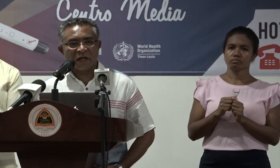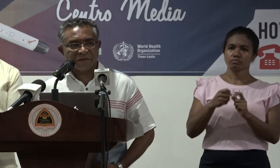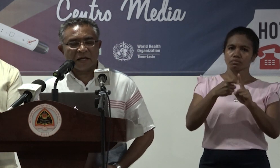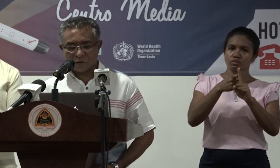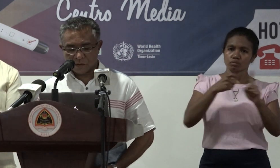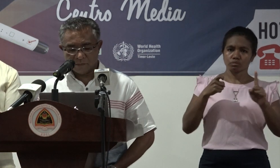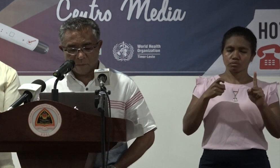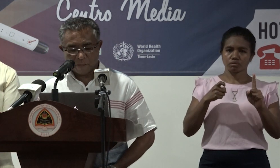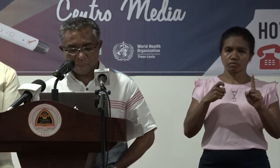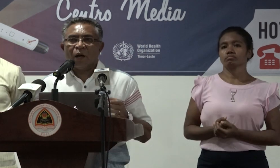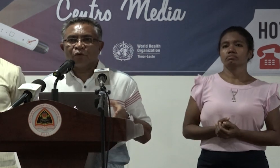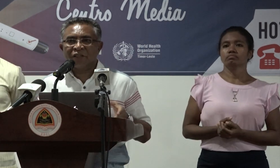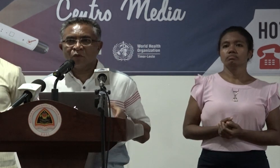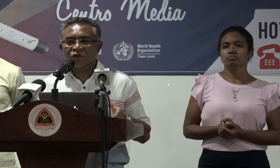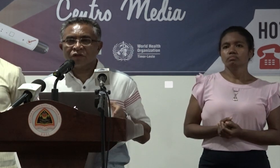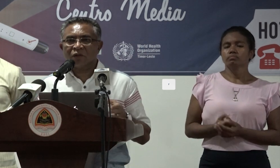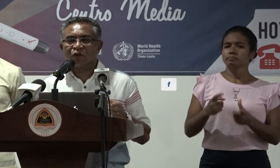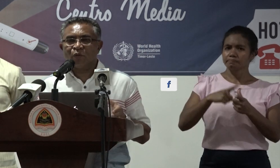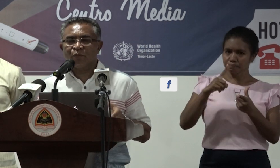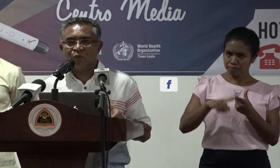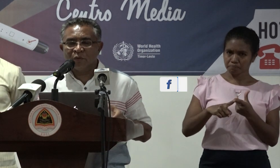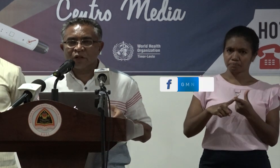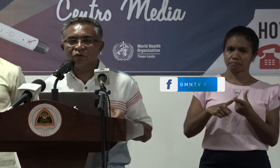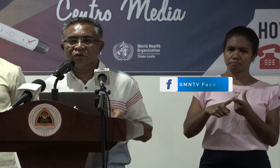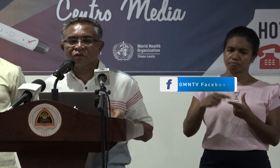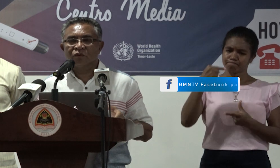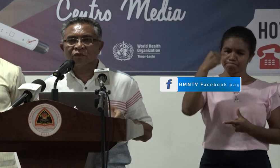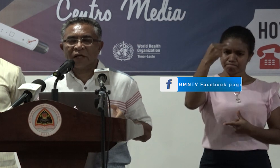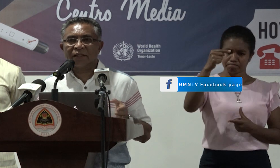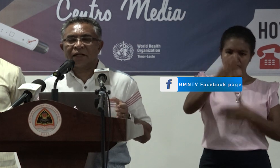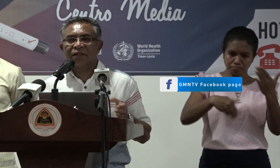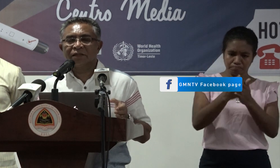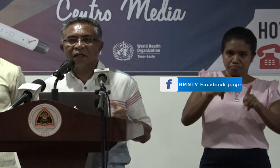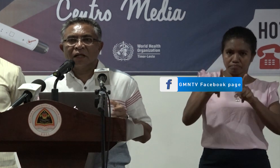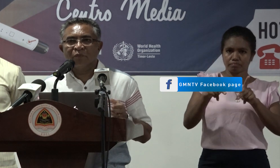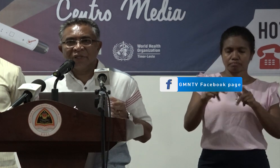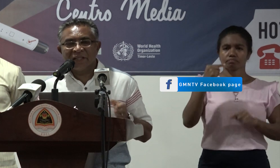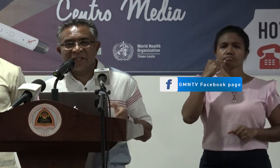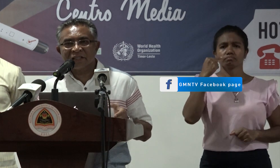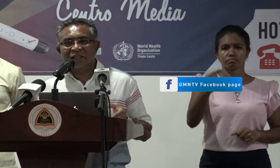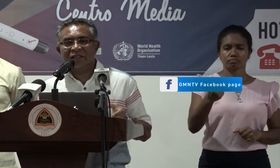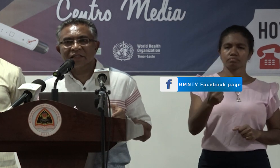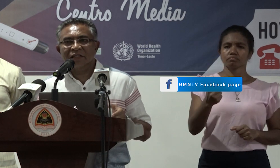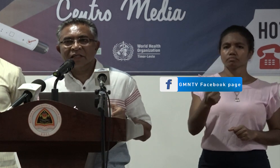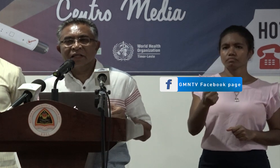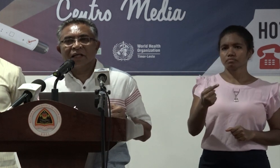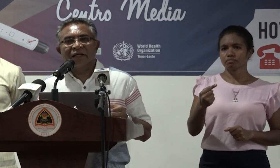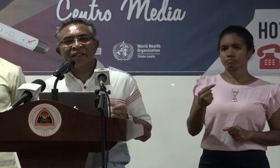ne be afetados. Aproveitamos a to hatoba público katak medidas